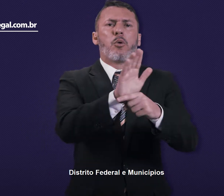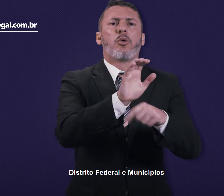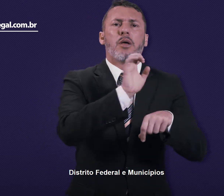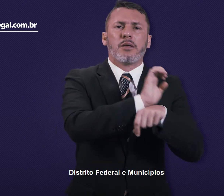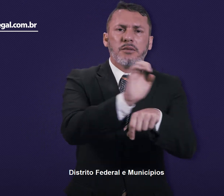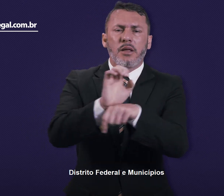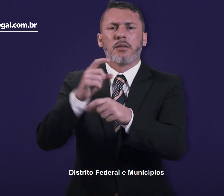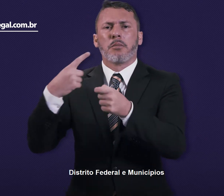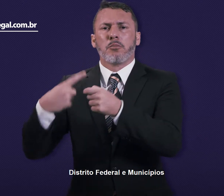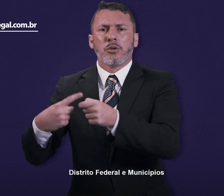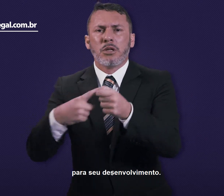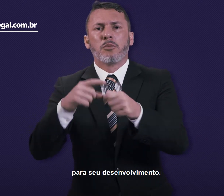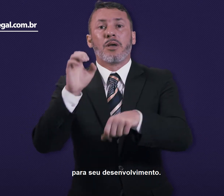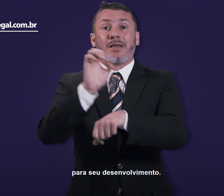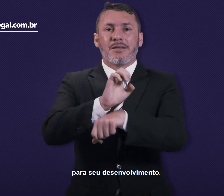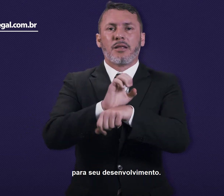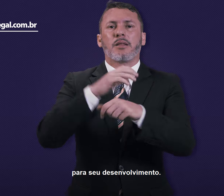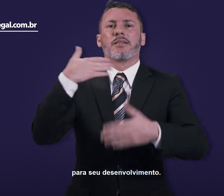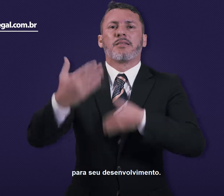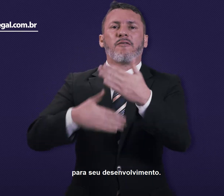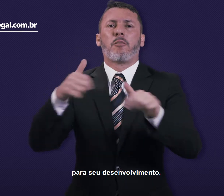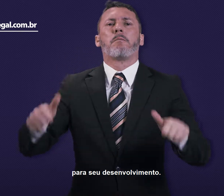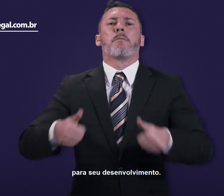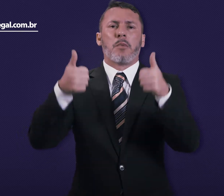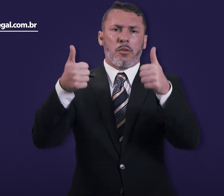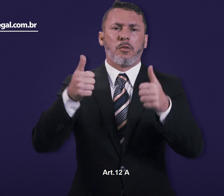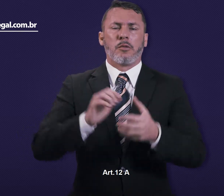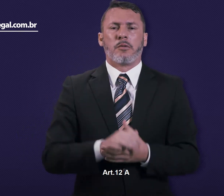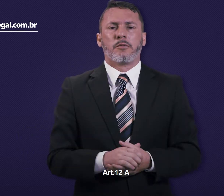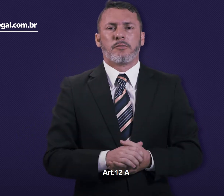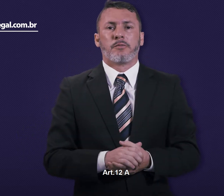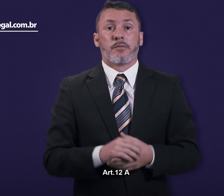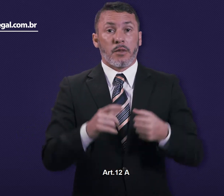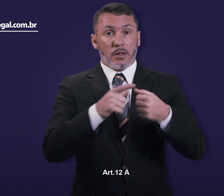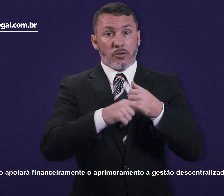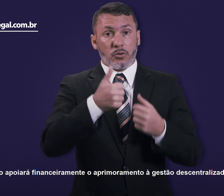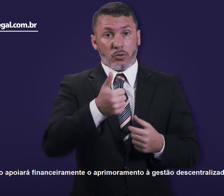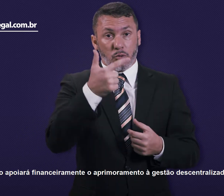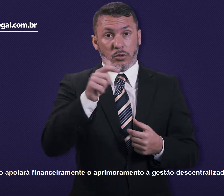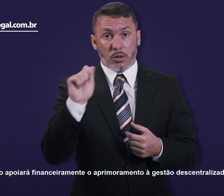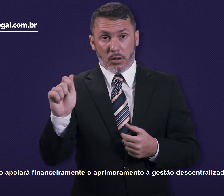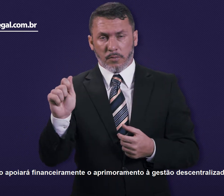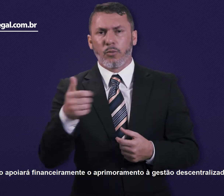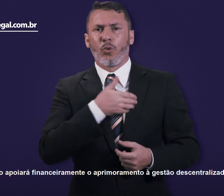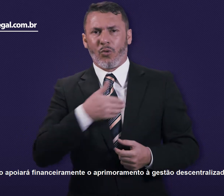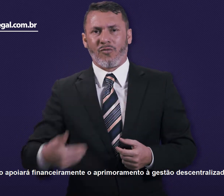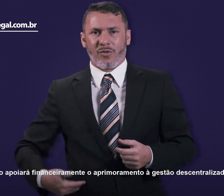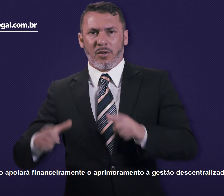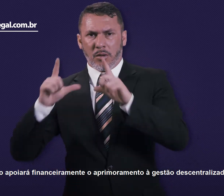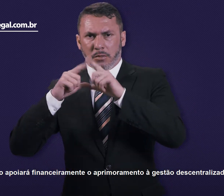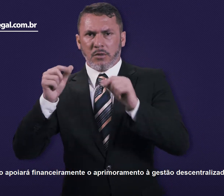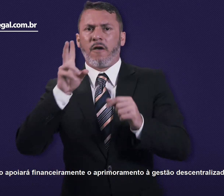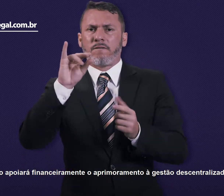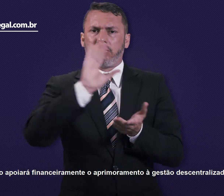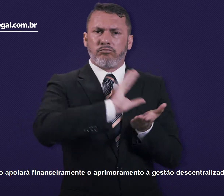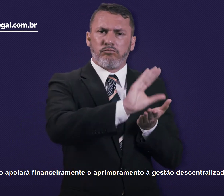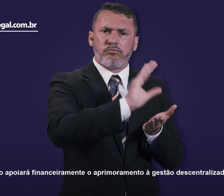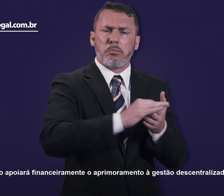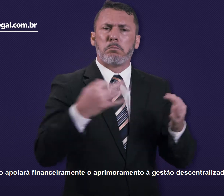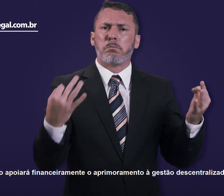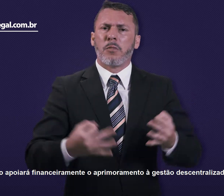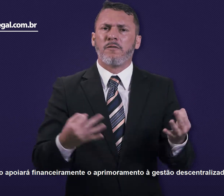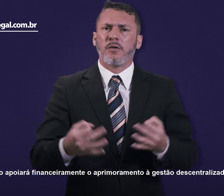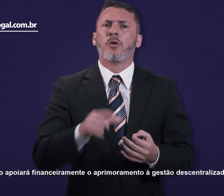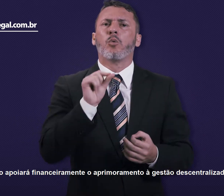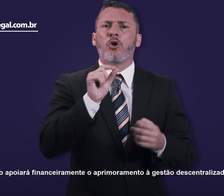Distrito Federal e municípios para seu desenvolvimento. Artigo 12-A. A União apoiará financeiramente o aprimoramento